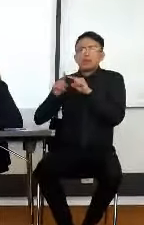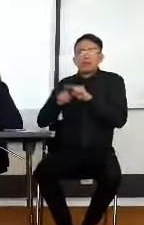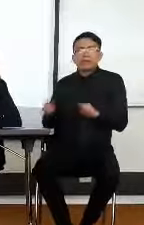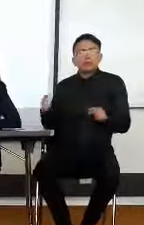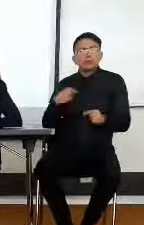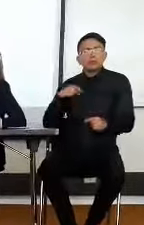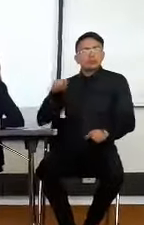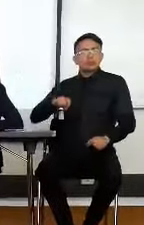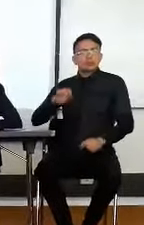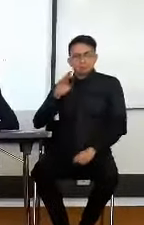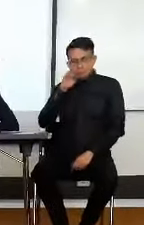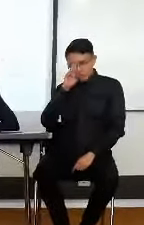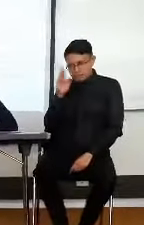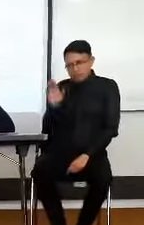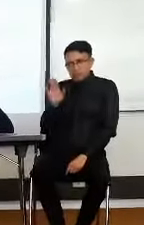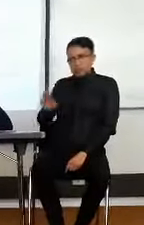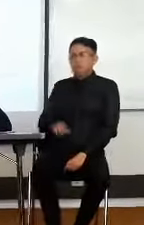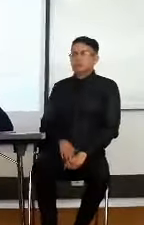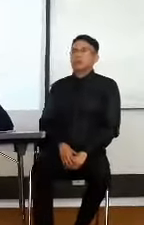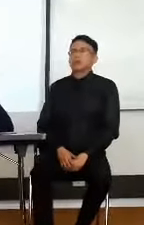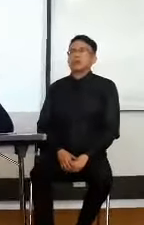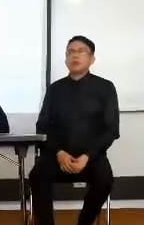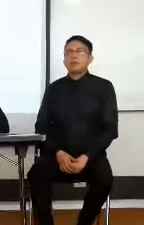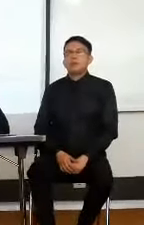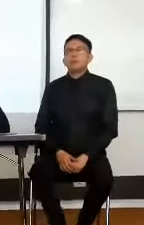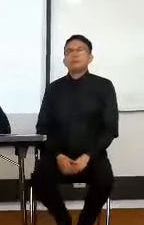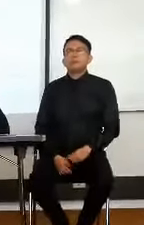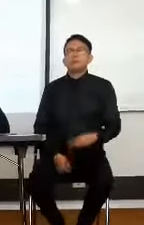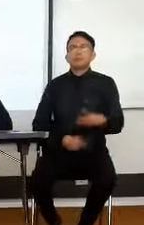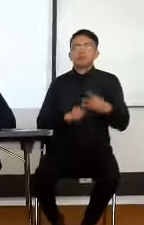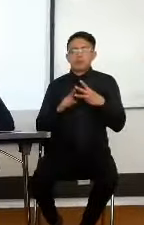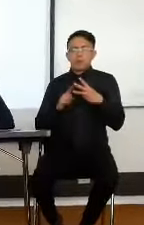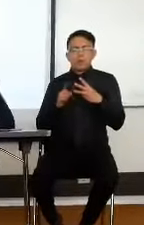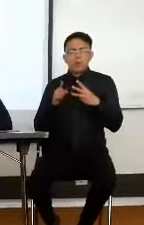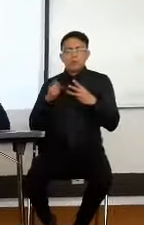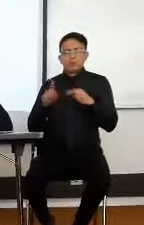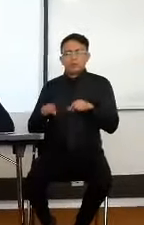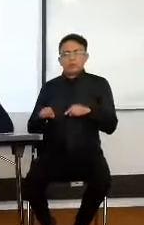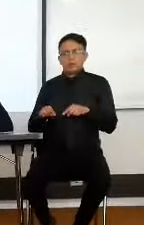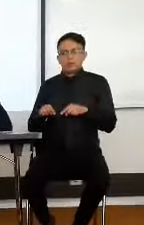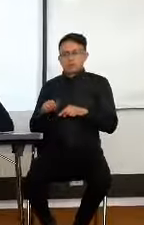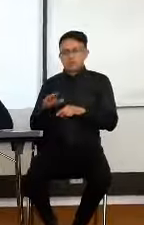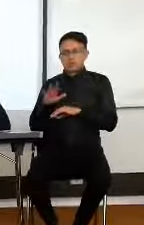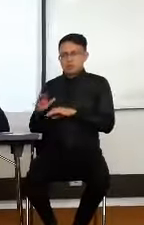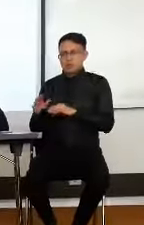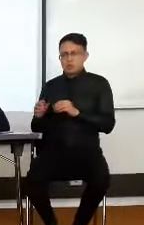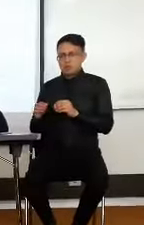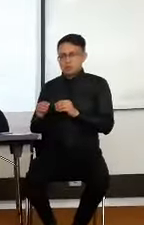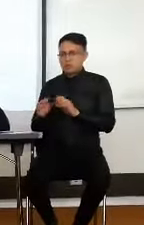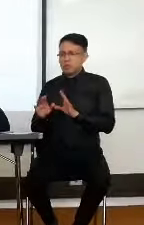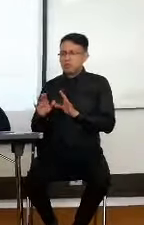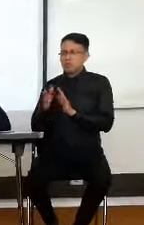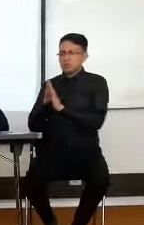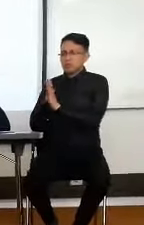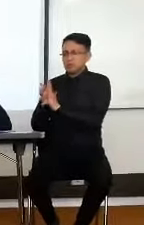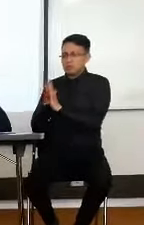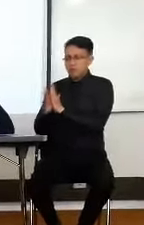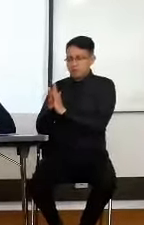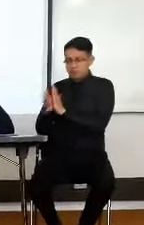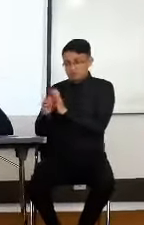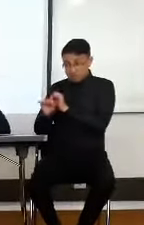comunicarse. Y el tercer paso, pues, es garantizar información y la toma de decisiones. Es importante que la gente lleve